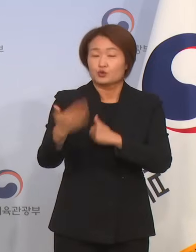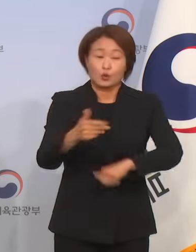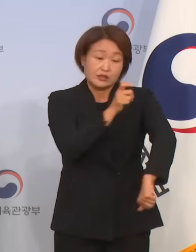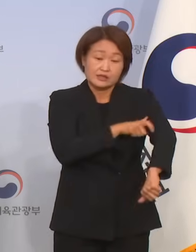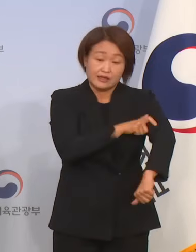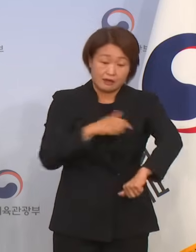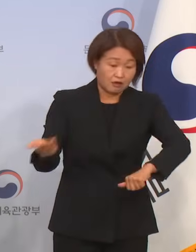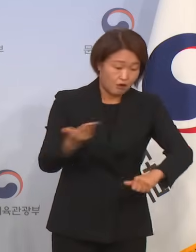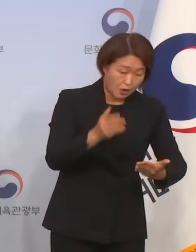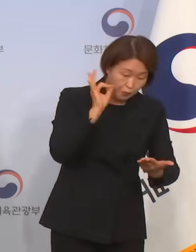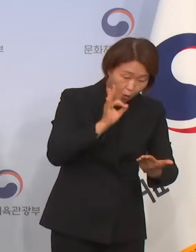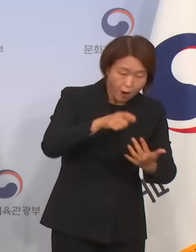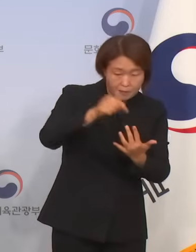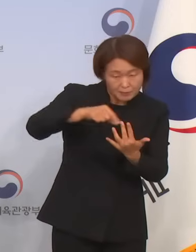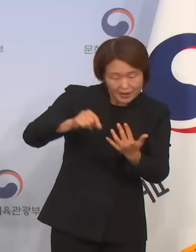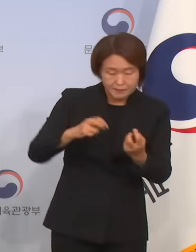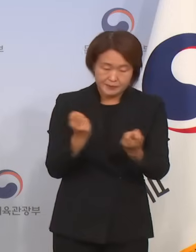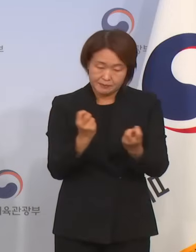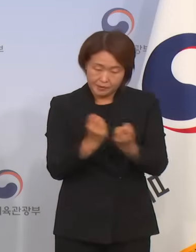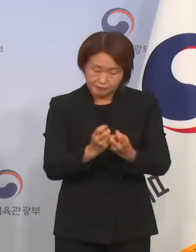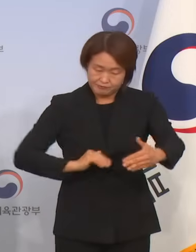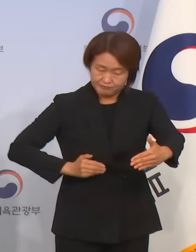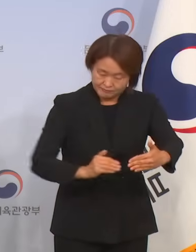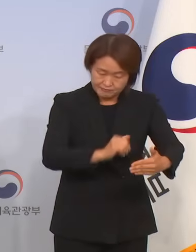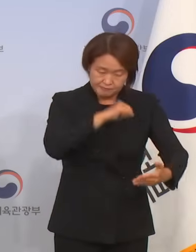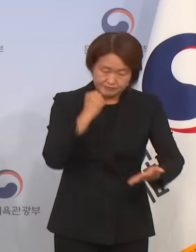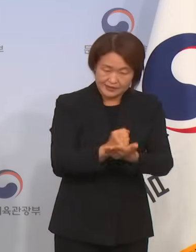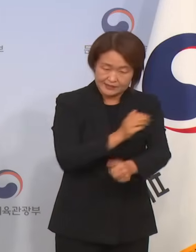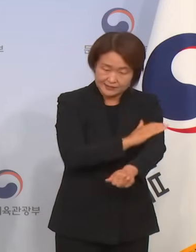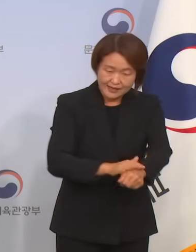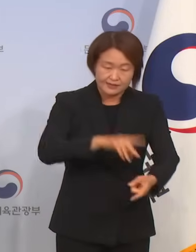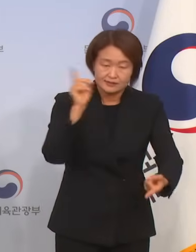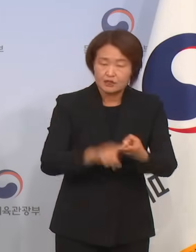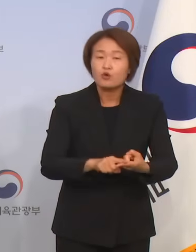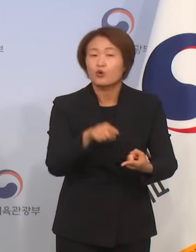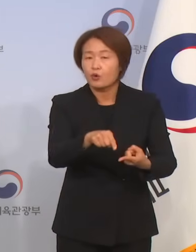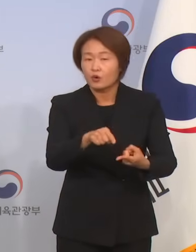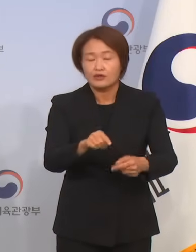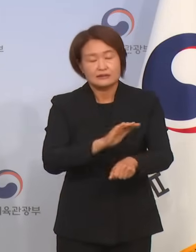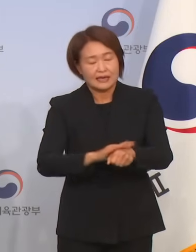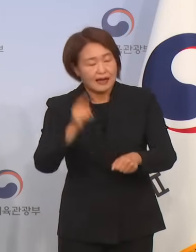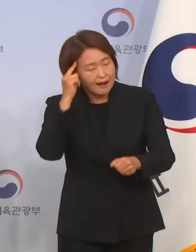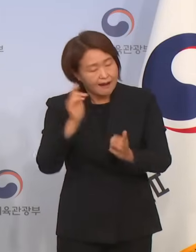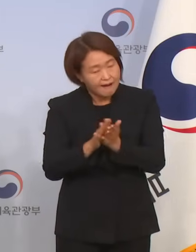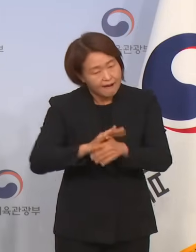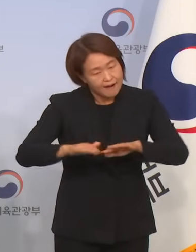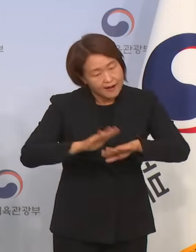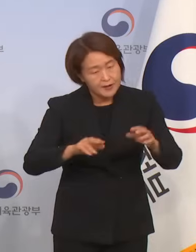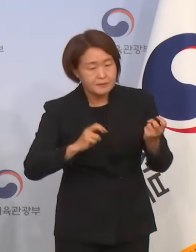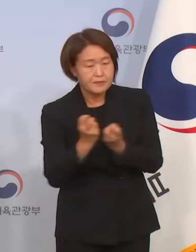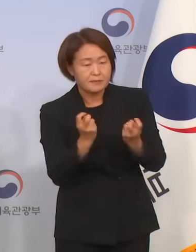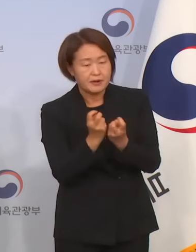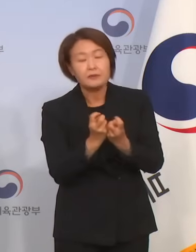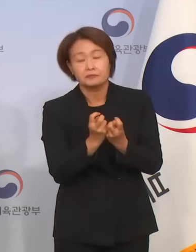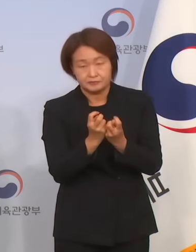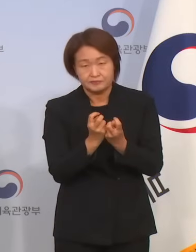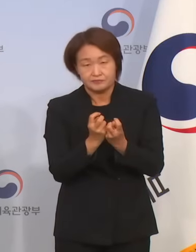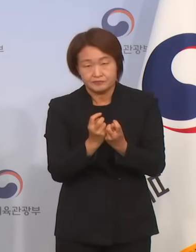이사회에서 선임하는 방안 등을 포함하여 감독 선임 과정의 절차적 하자를 스스로 치유할 수 있는 방안을